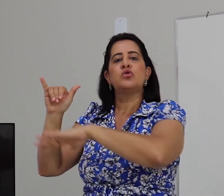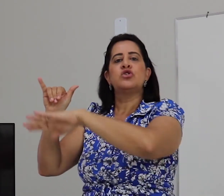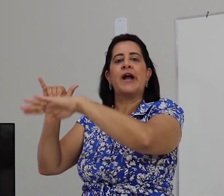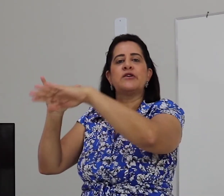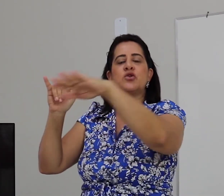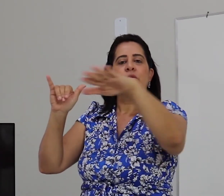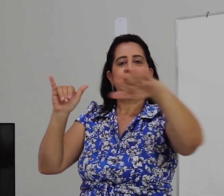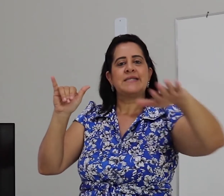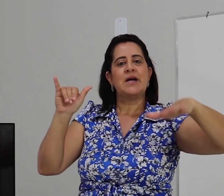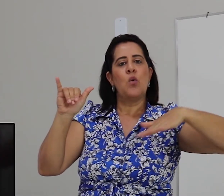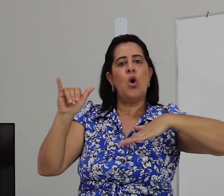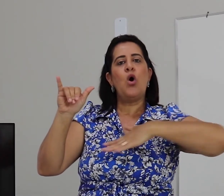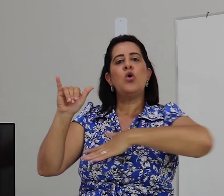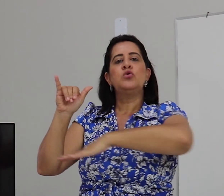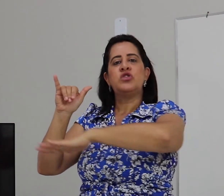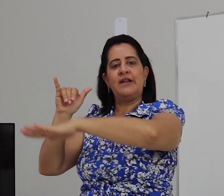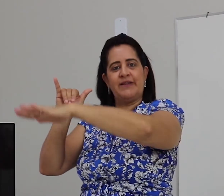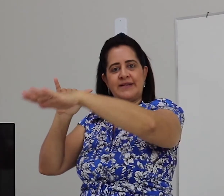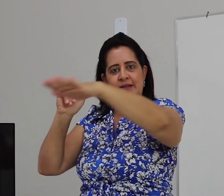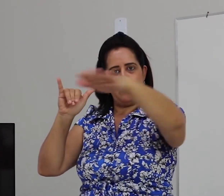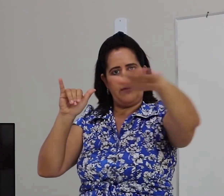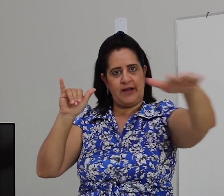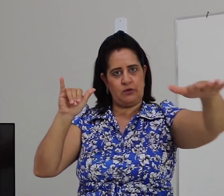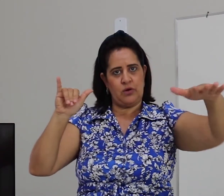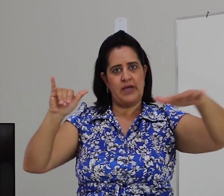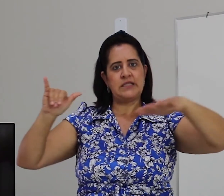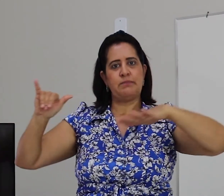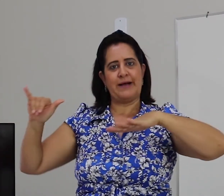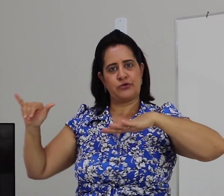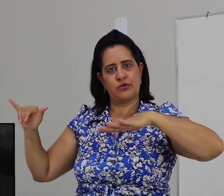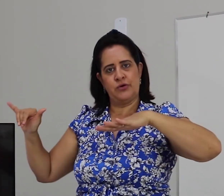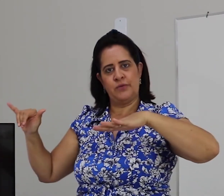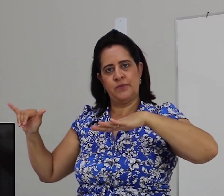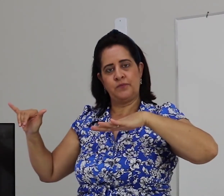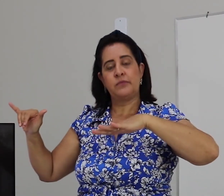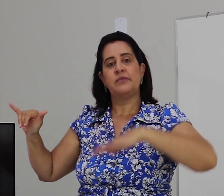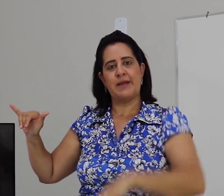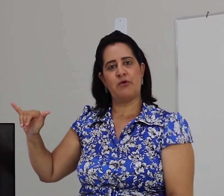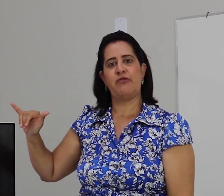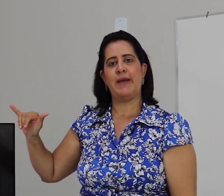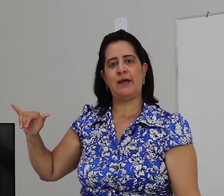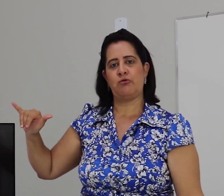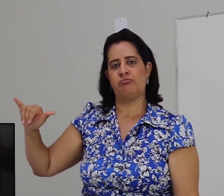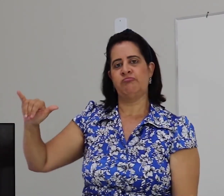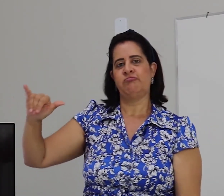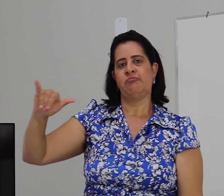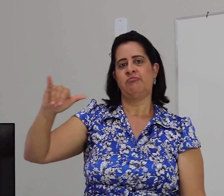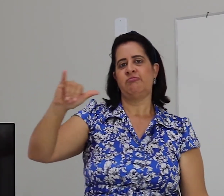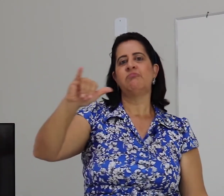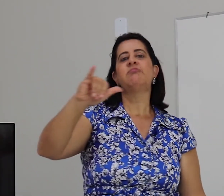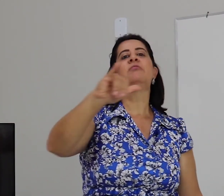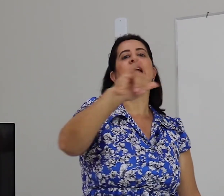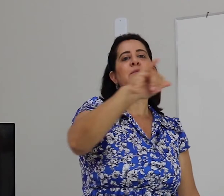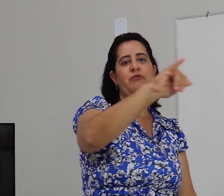de articulação, onde ele vai ser feito? Espaço. Tem movimento? Tem